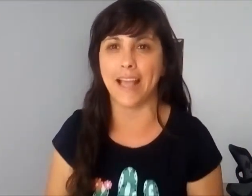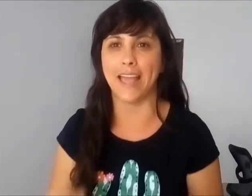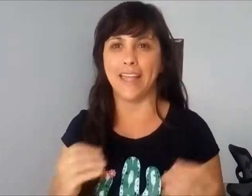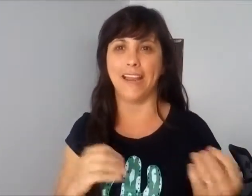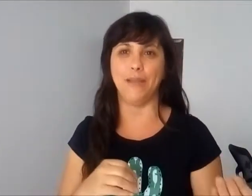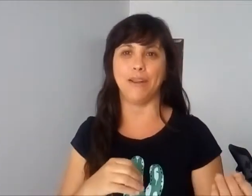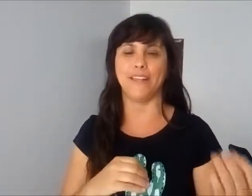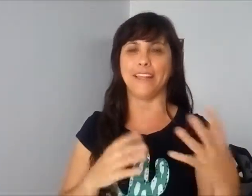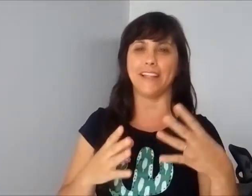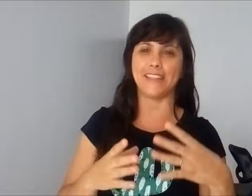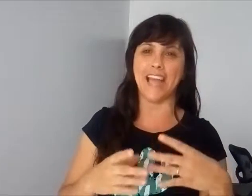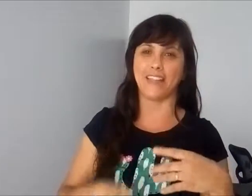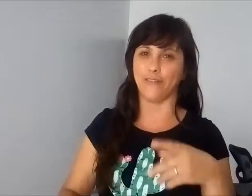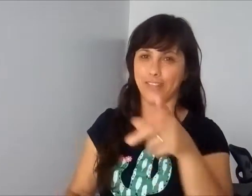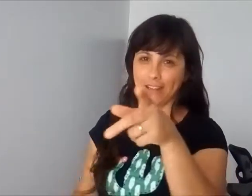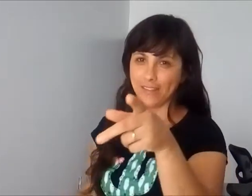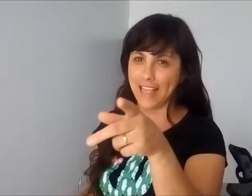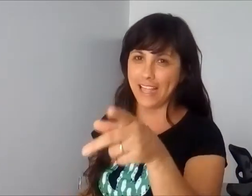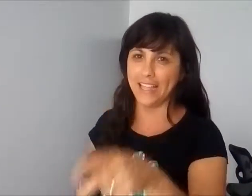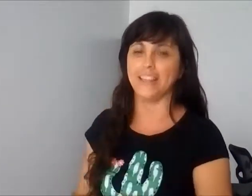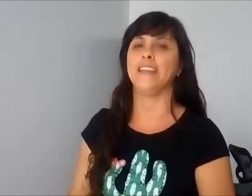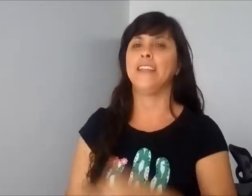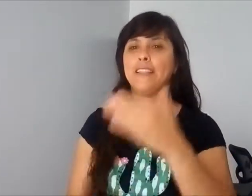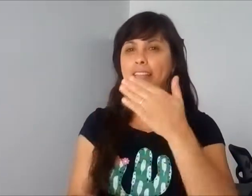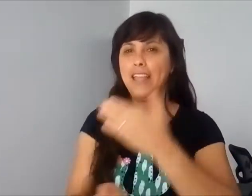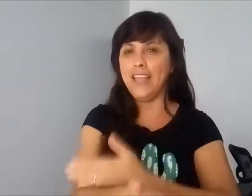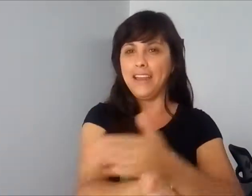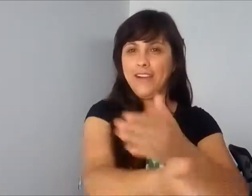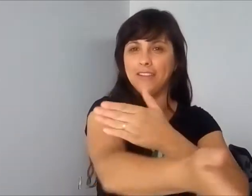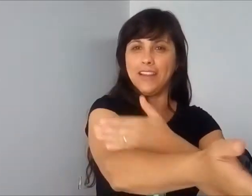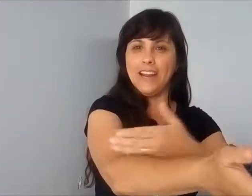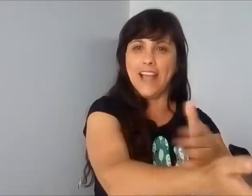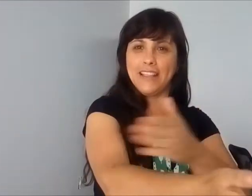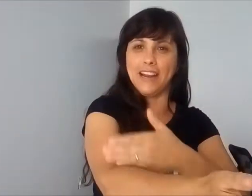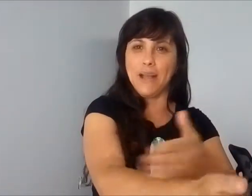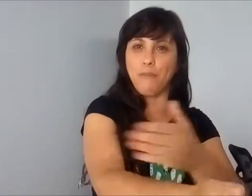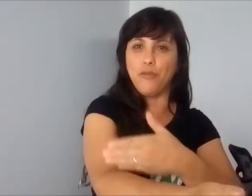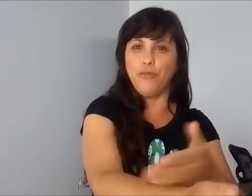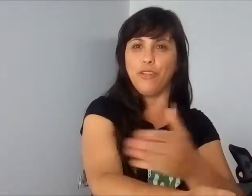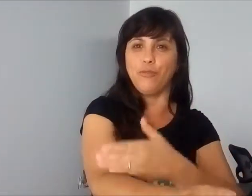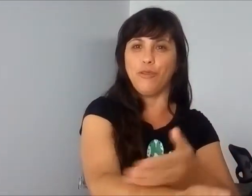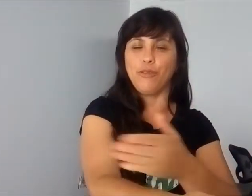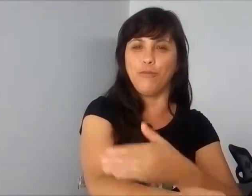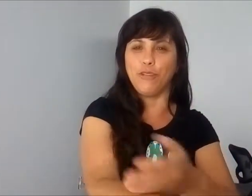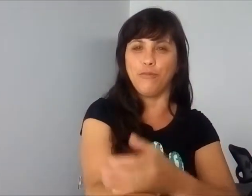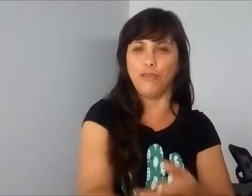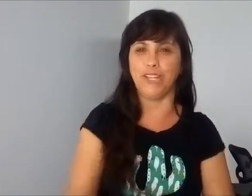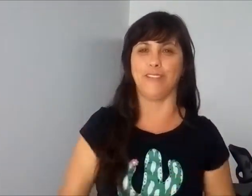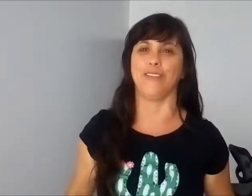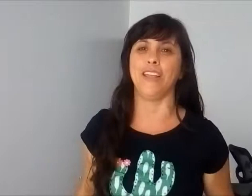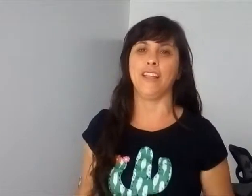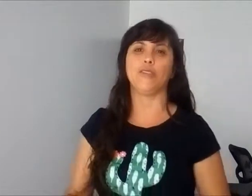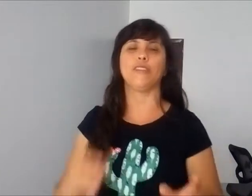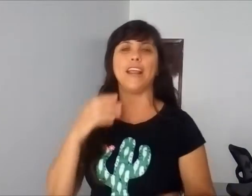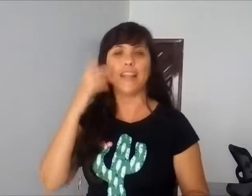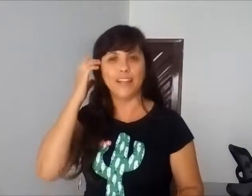em libras e cantado você consegue treinar treinar treinar muito muito muito muito treinando